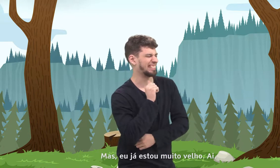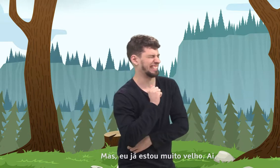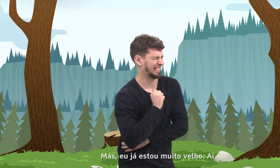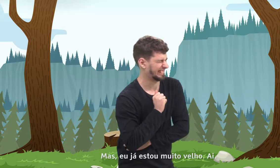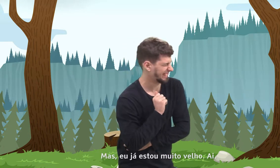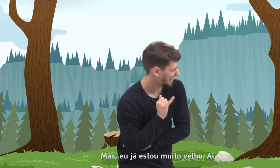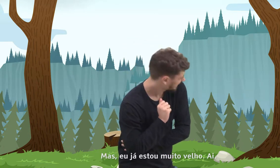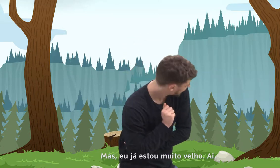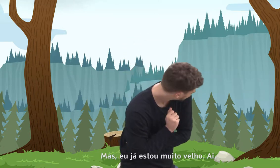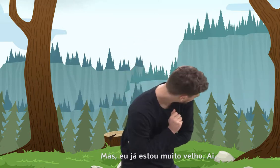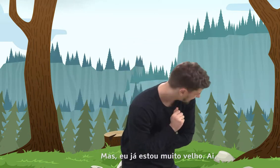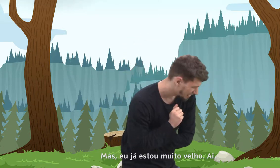a